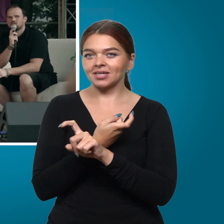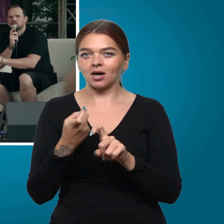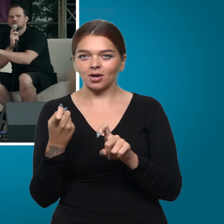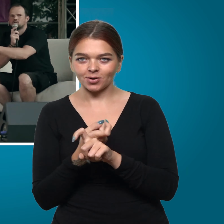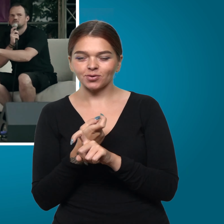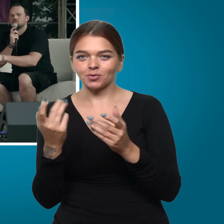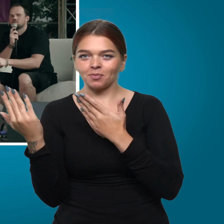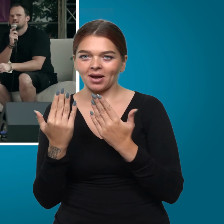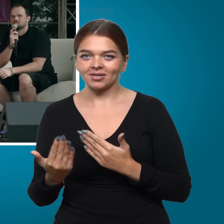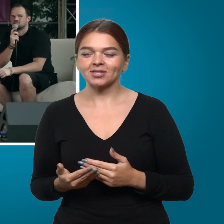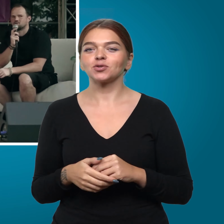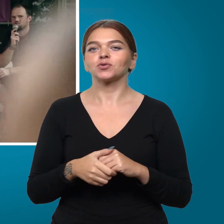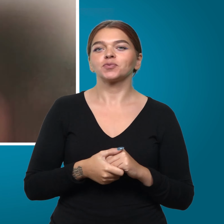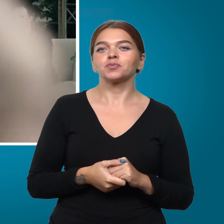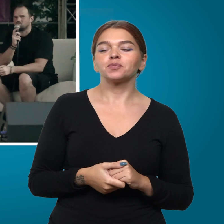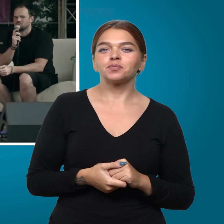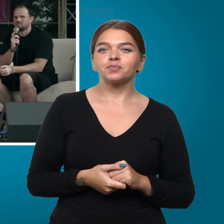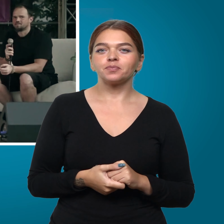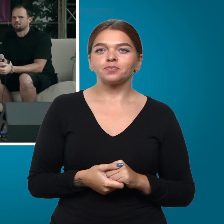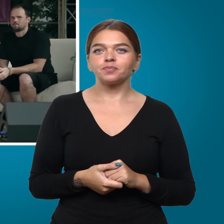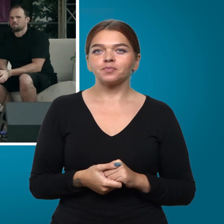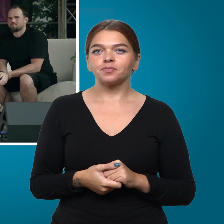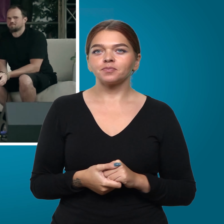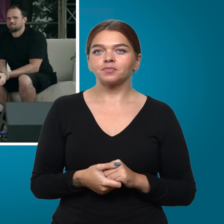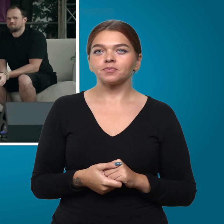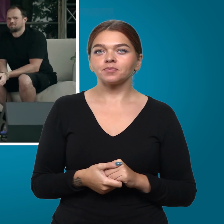4 arba 5 leistos knygos dar neskaičiau ir bijau.